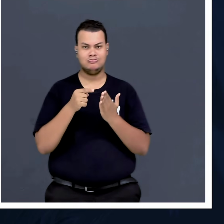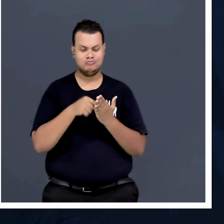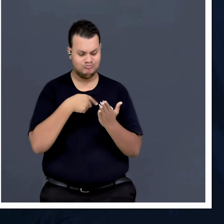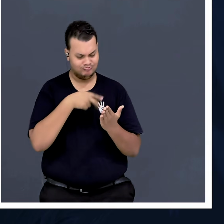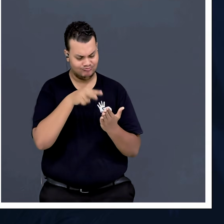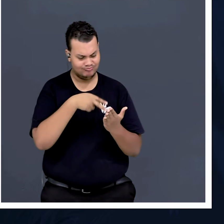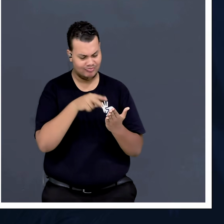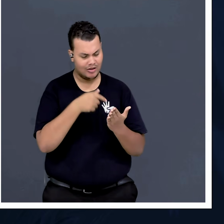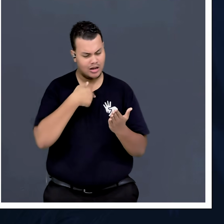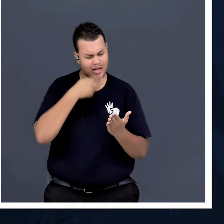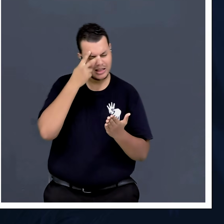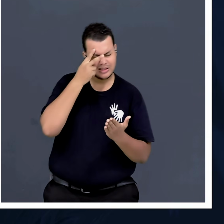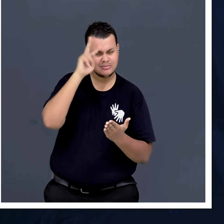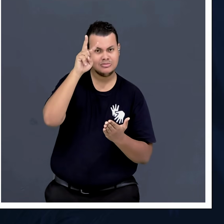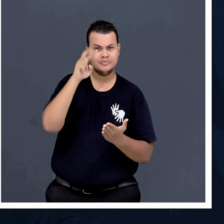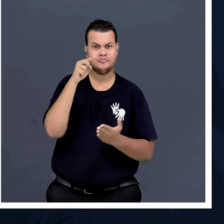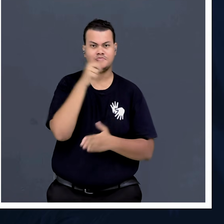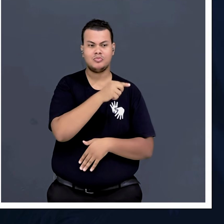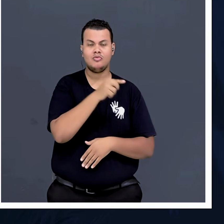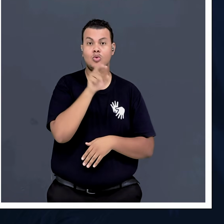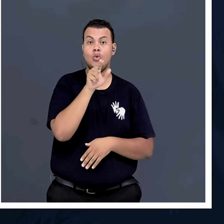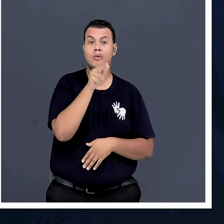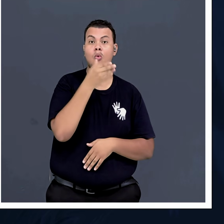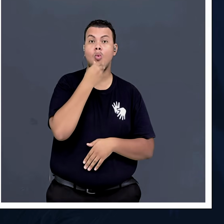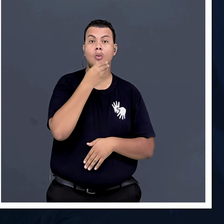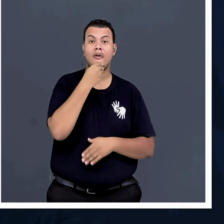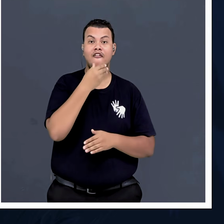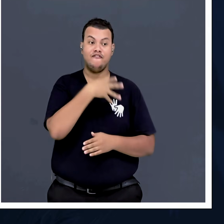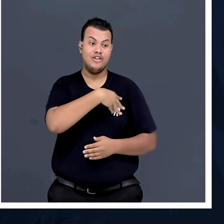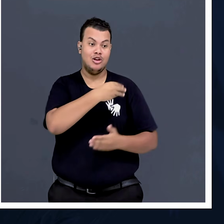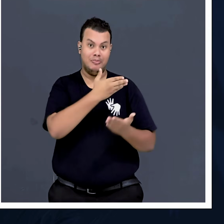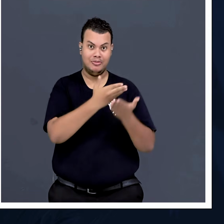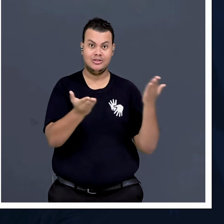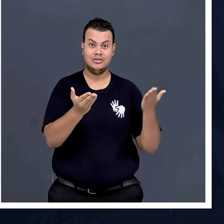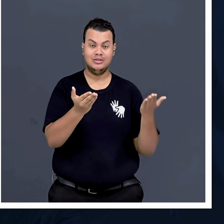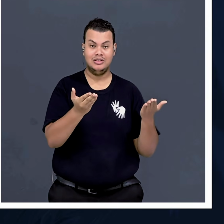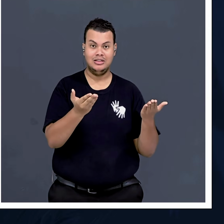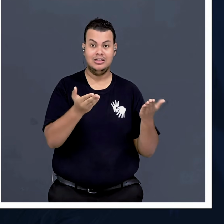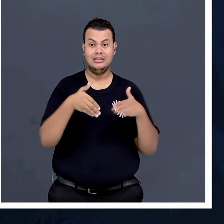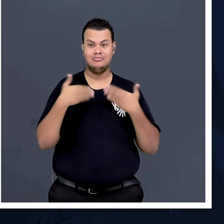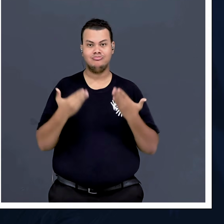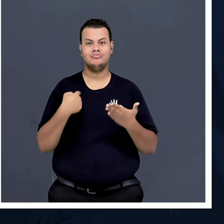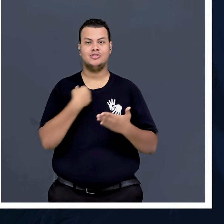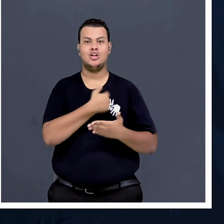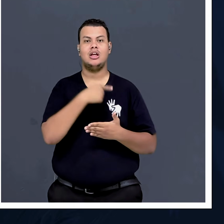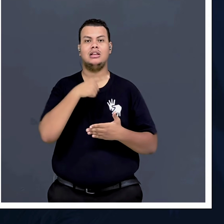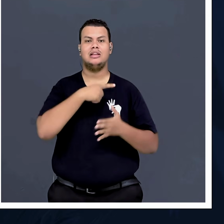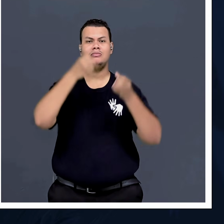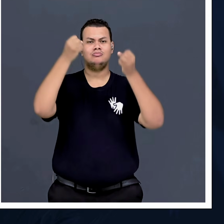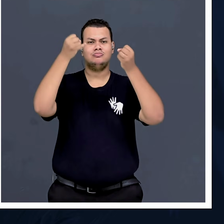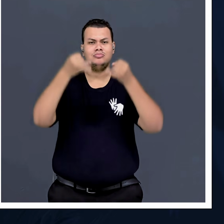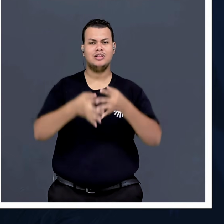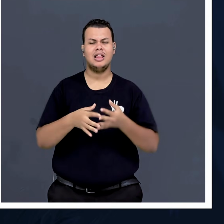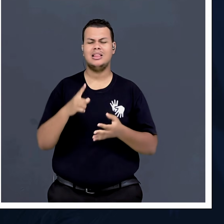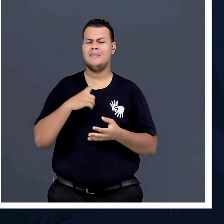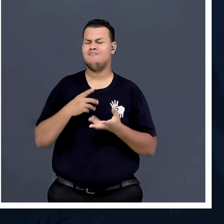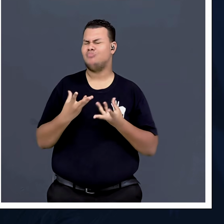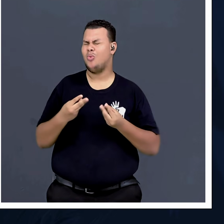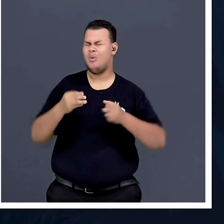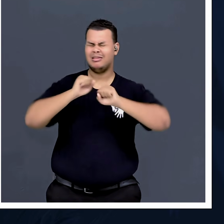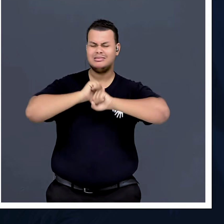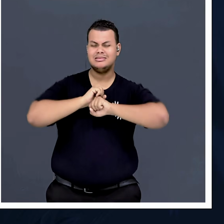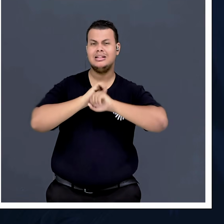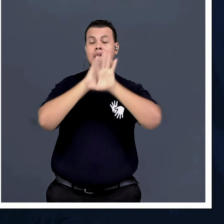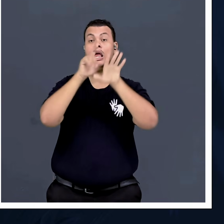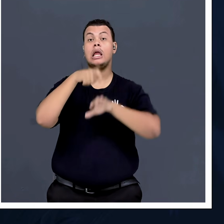passo, eu me lembrei do irmão do filho pródigo. E aqui a gente tem uma explicação muito assim